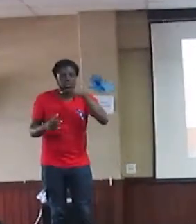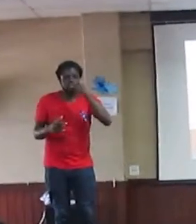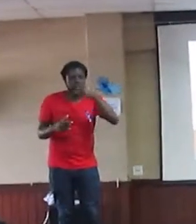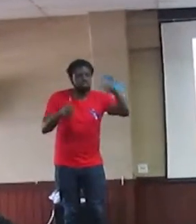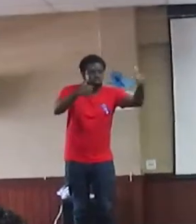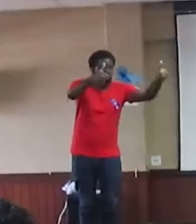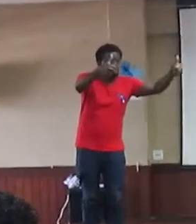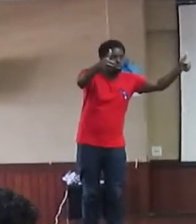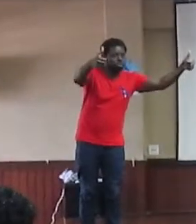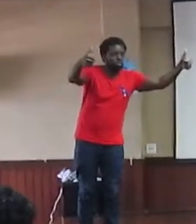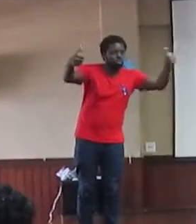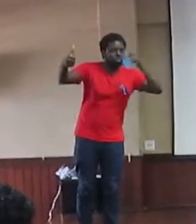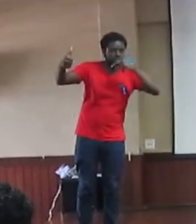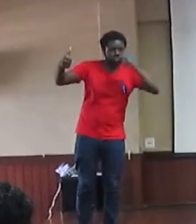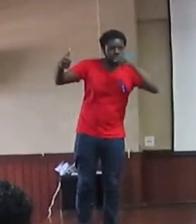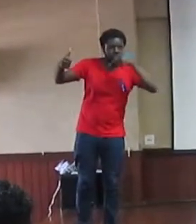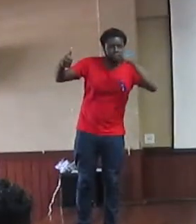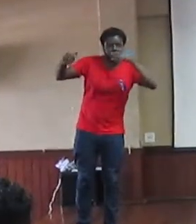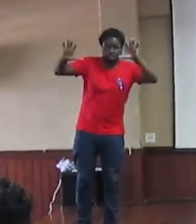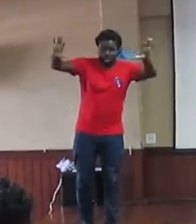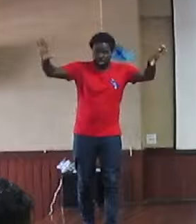Agora eu vou apresentar aqui uma piada para vocês.